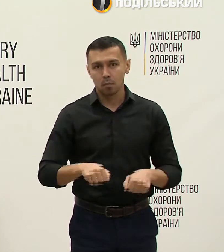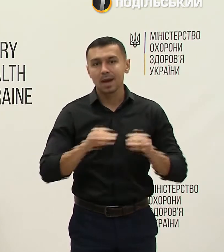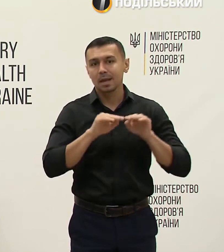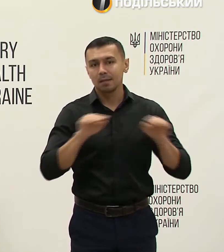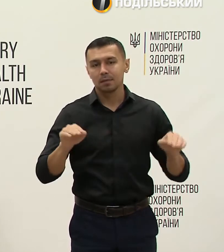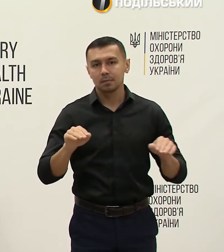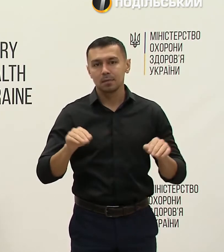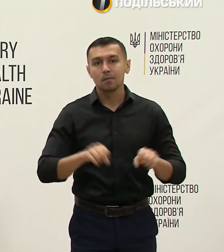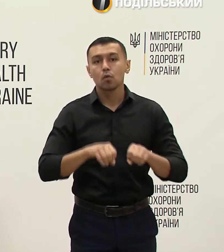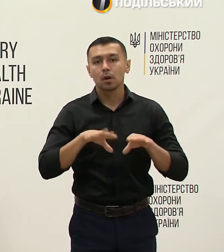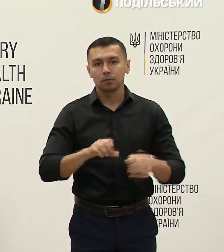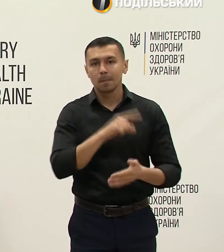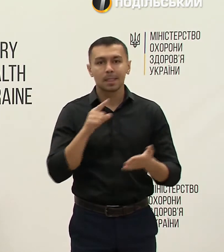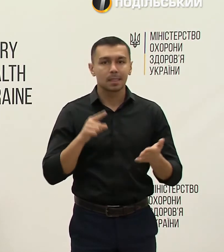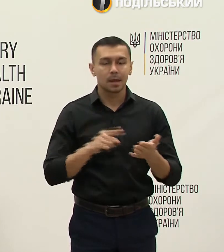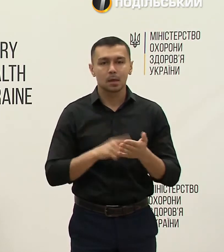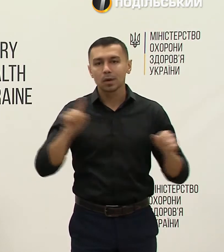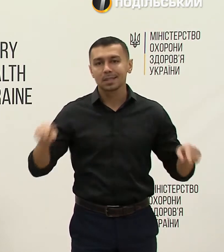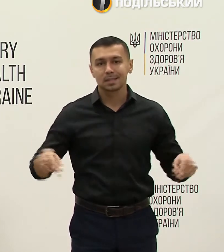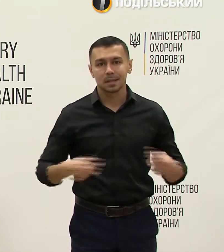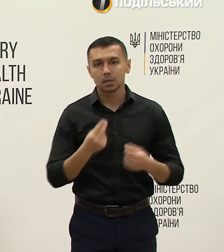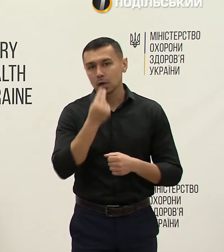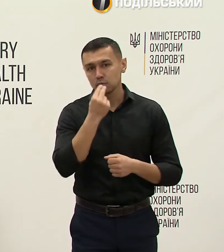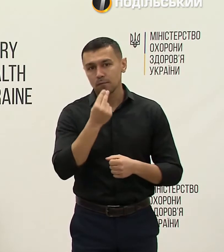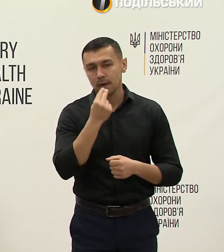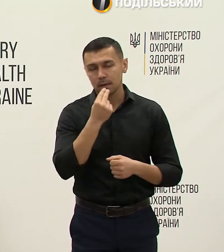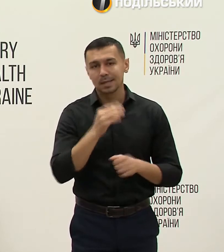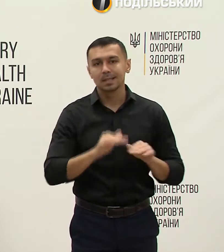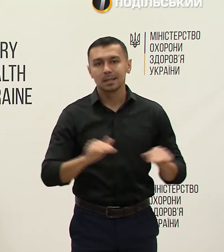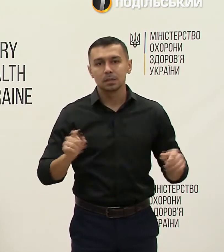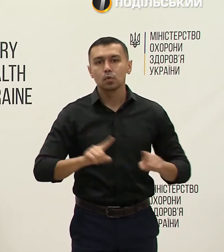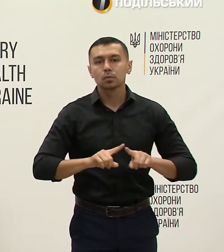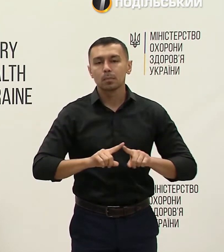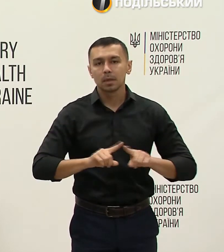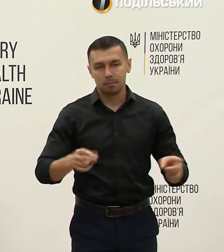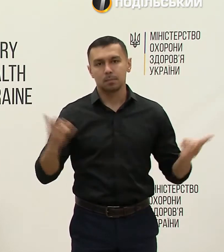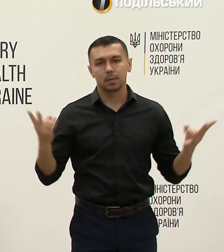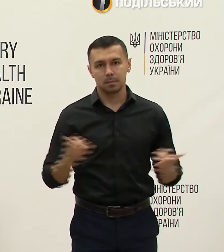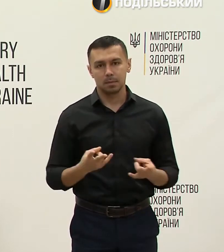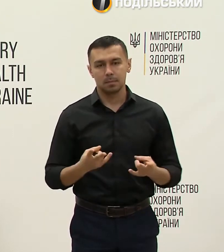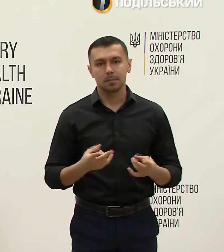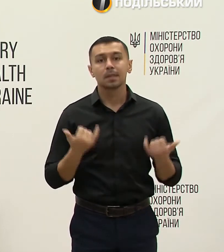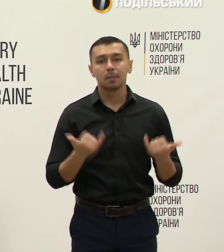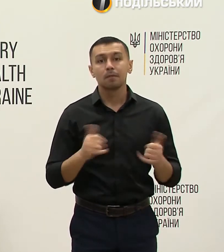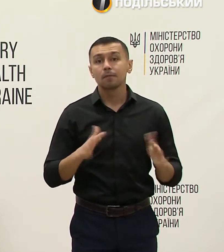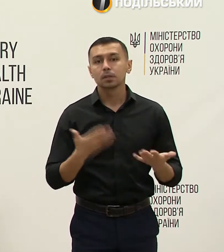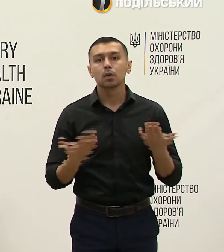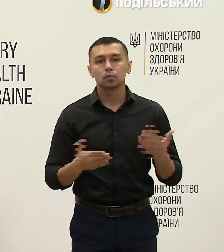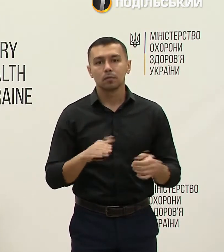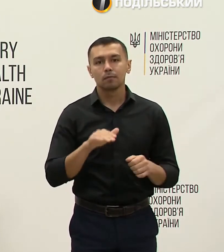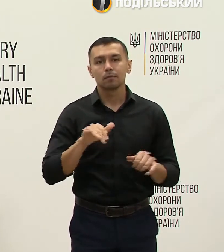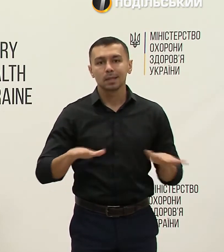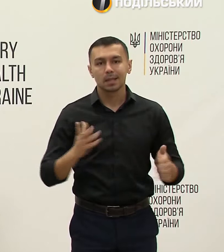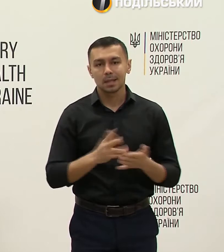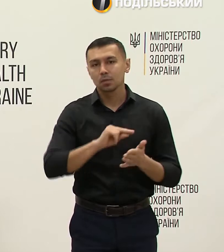рівні урегульовано питання організації харчування дітей з особливими потребами. Тепер у разі, якщо в дитини